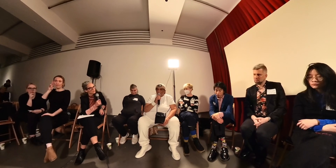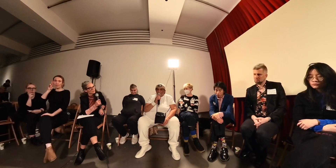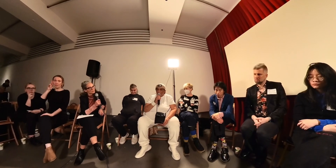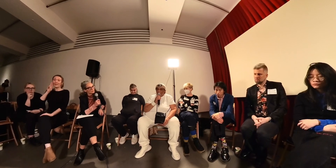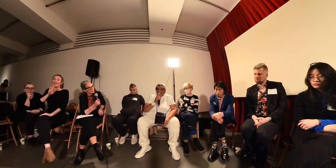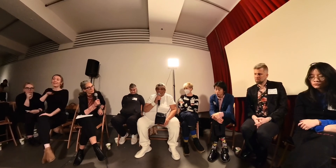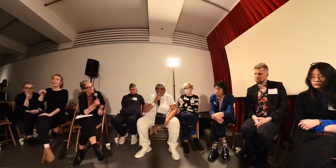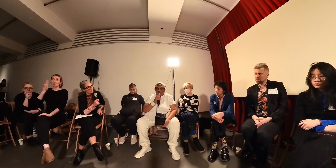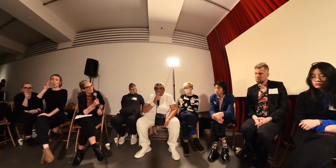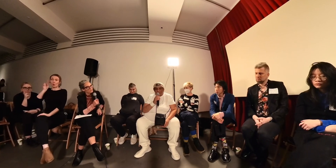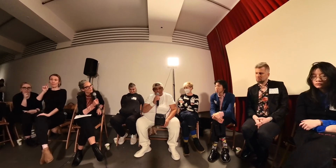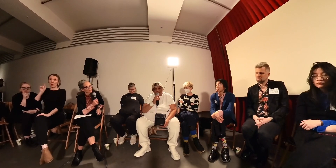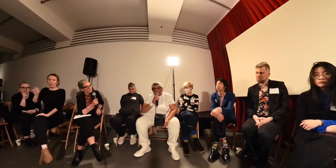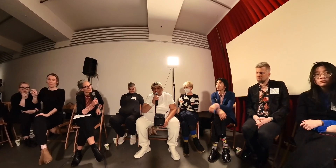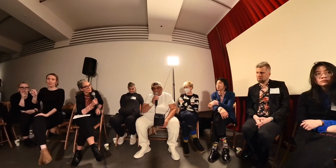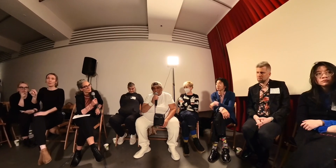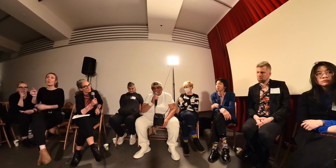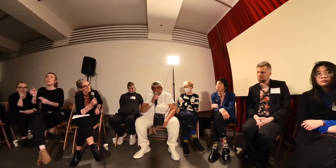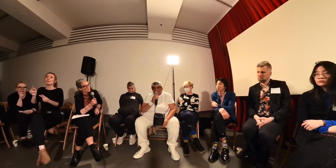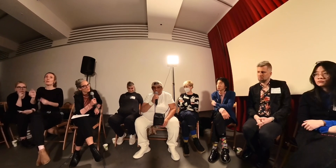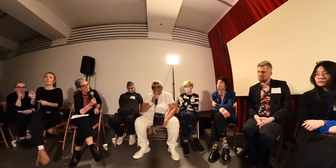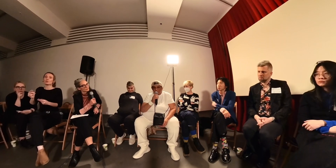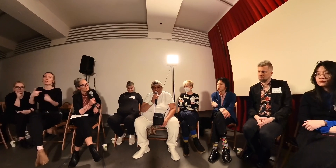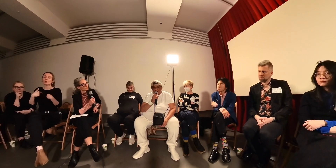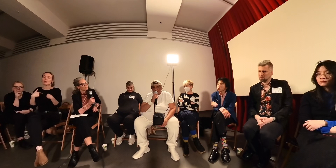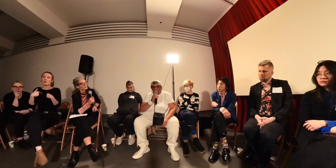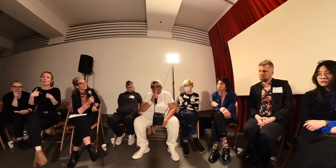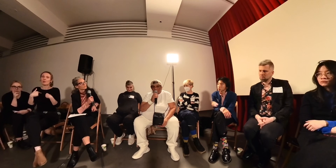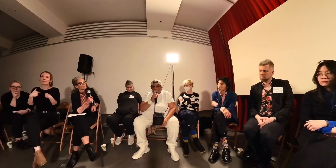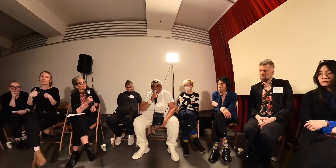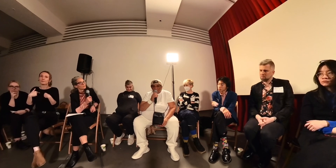doma přišla, tak jsem nikdy